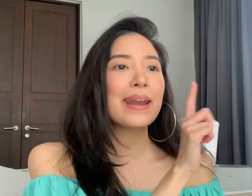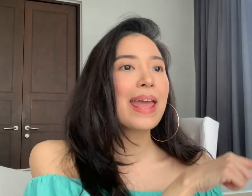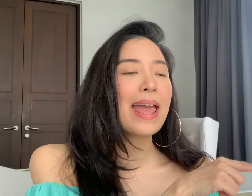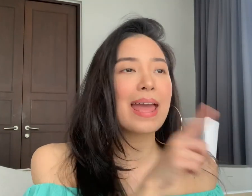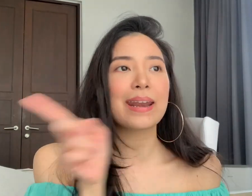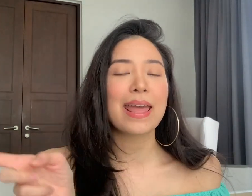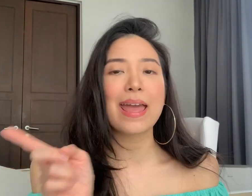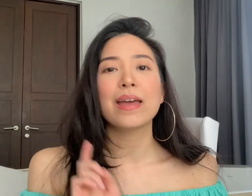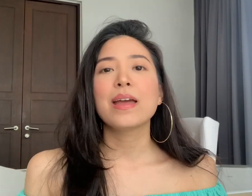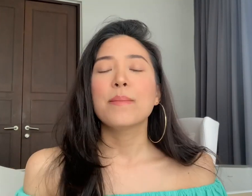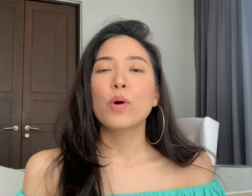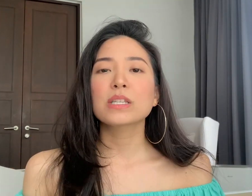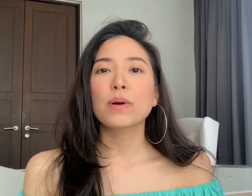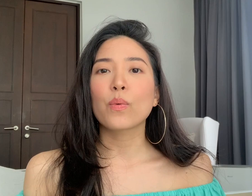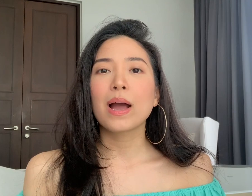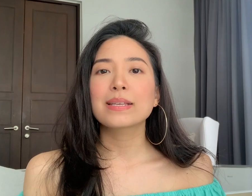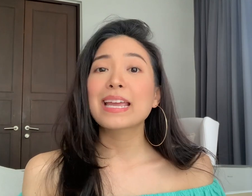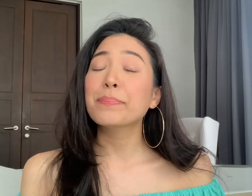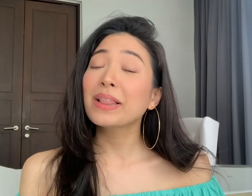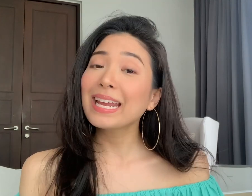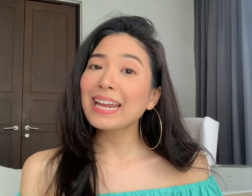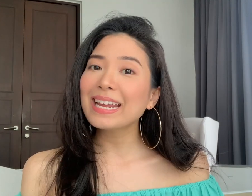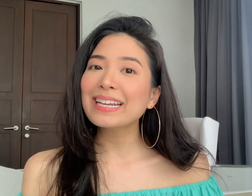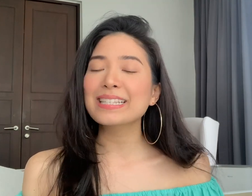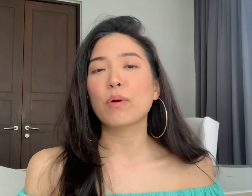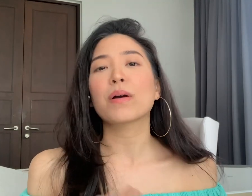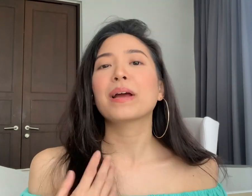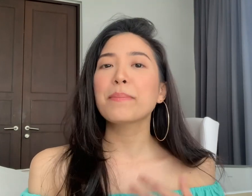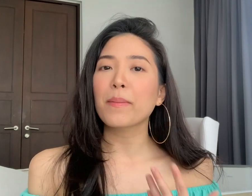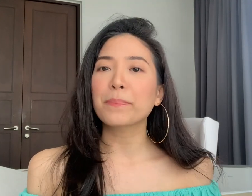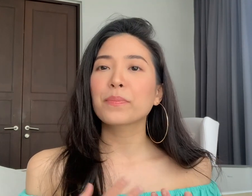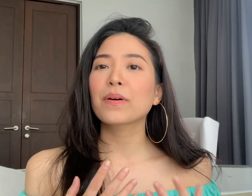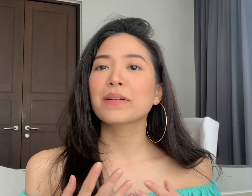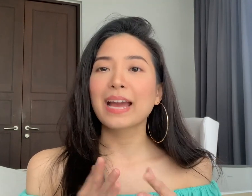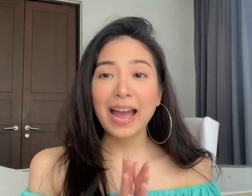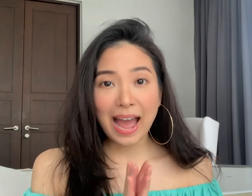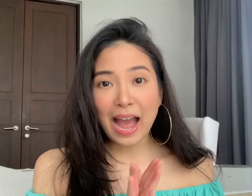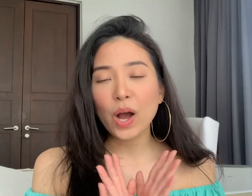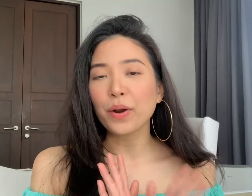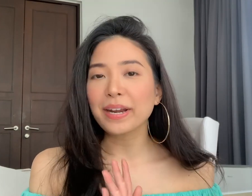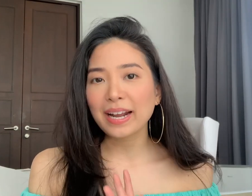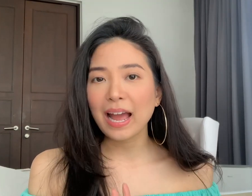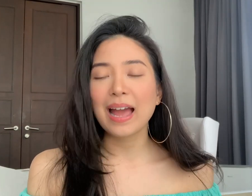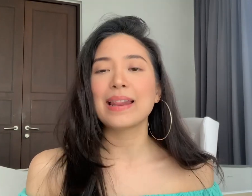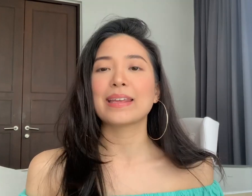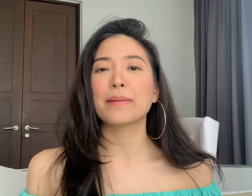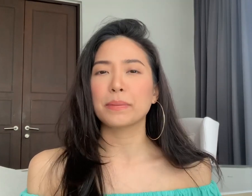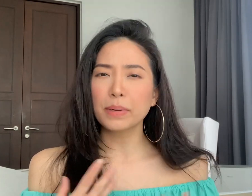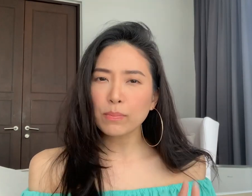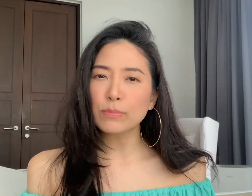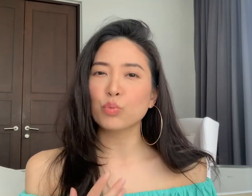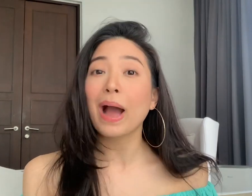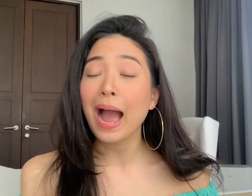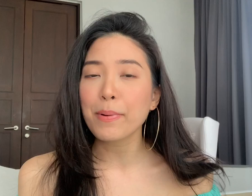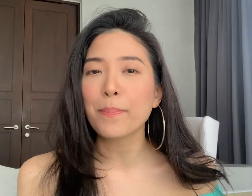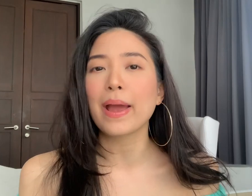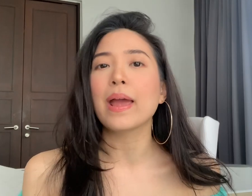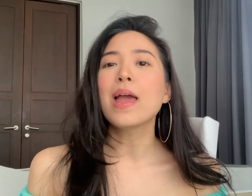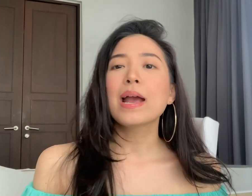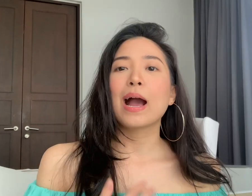ทุกขเป็นสุภาพ เข